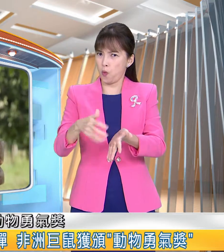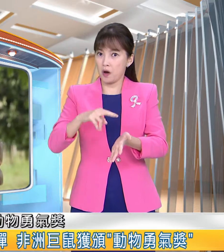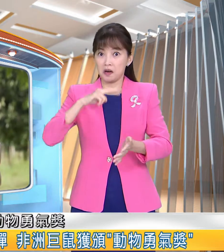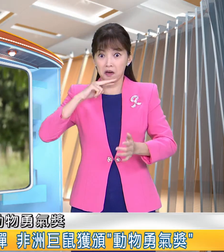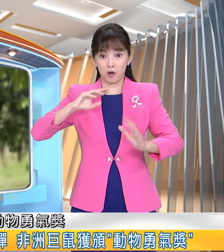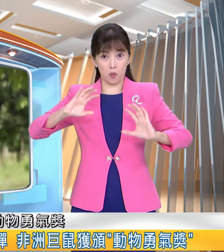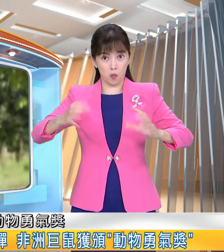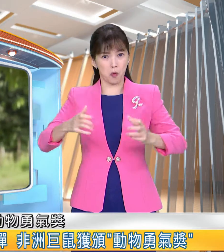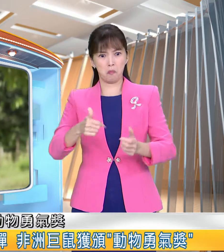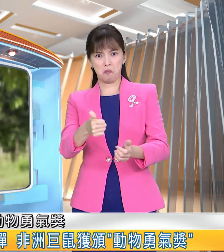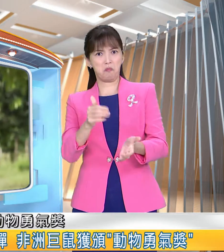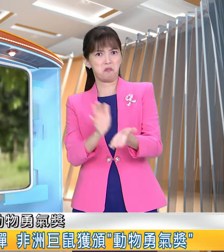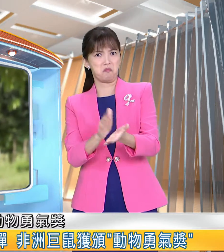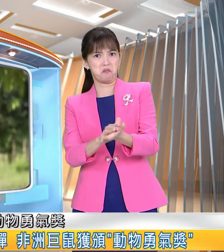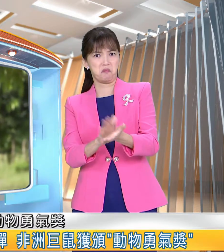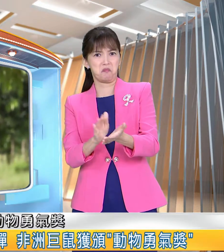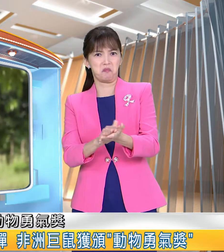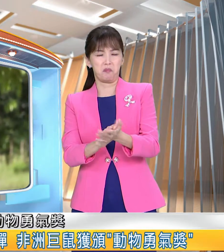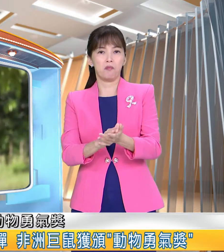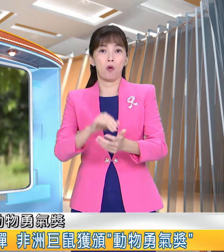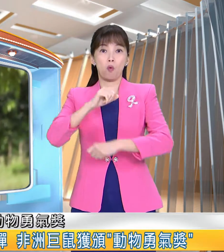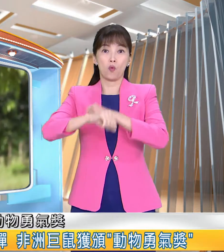发动物勇气奖。